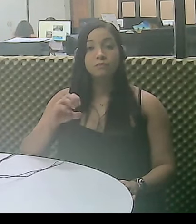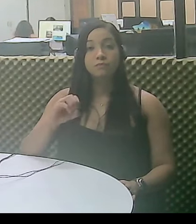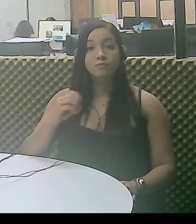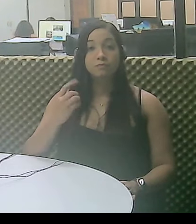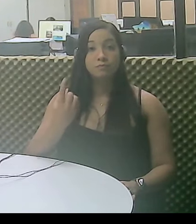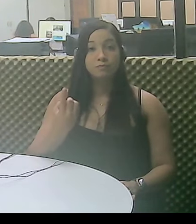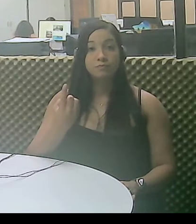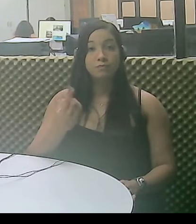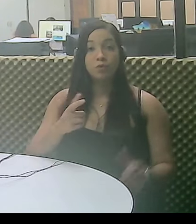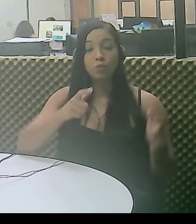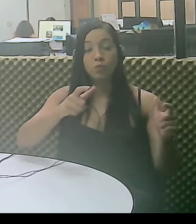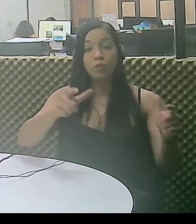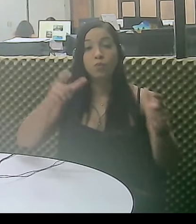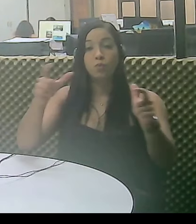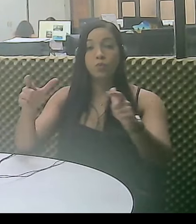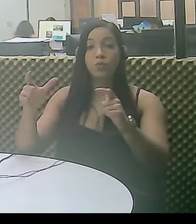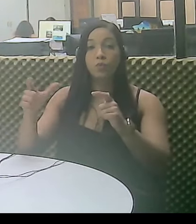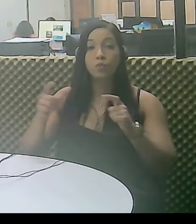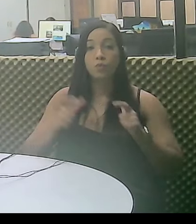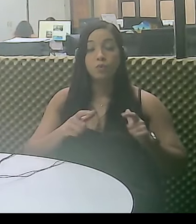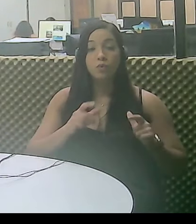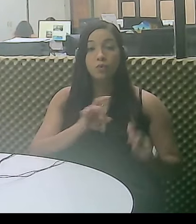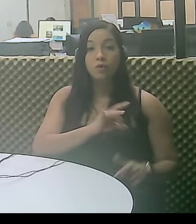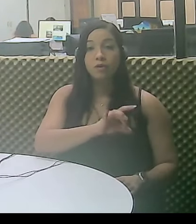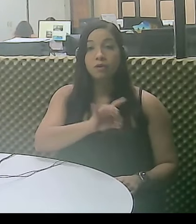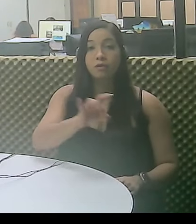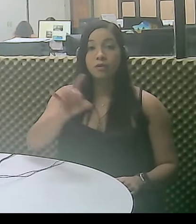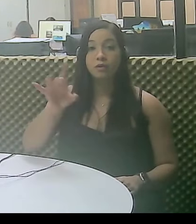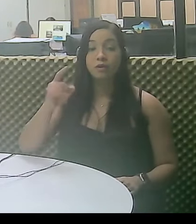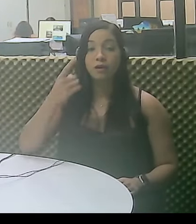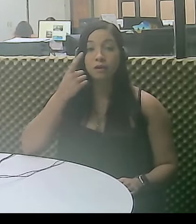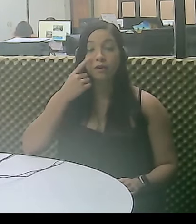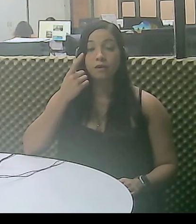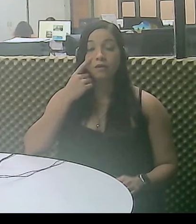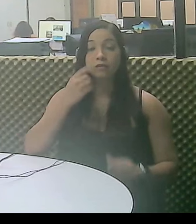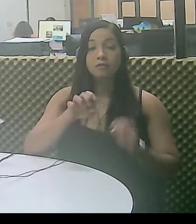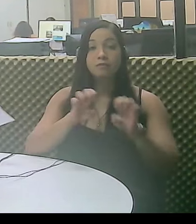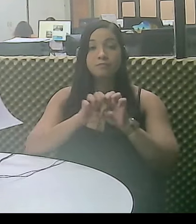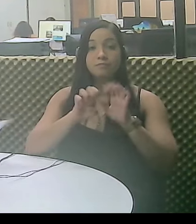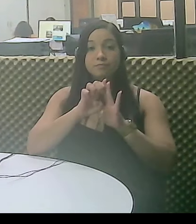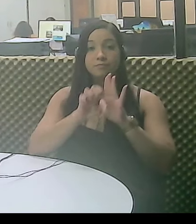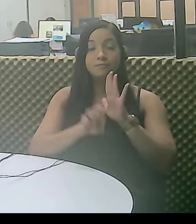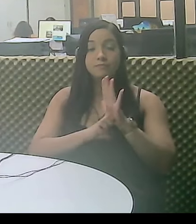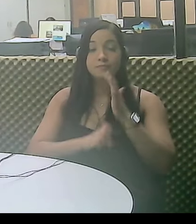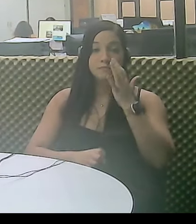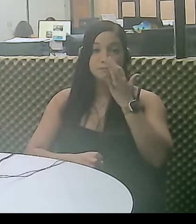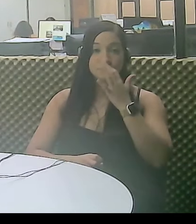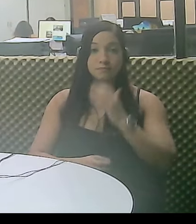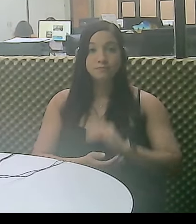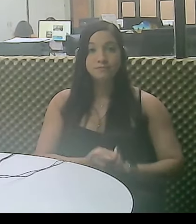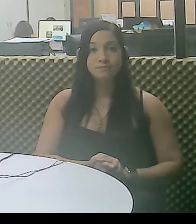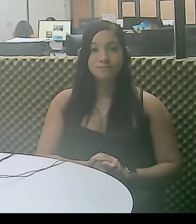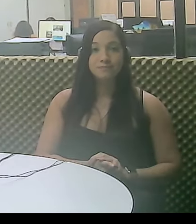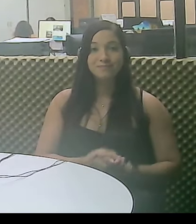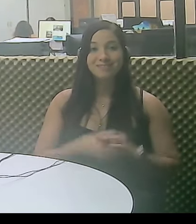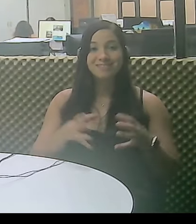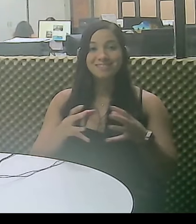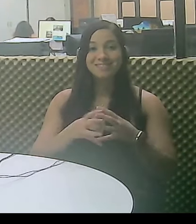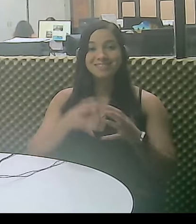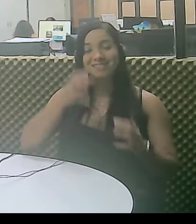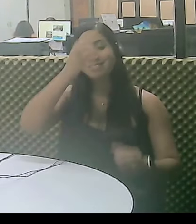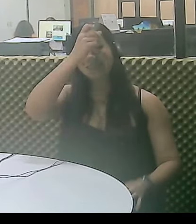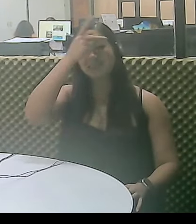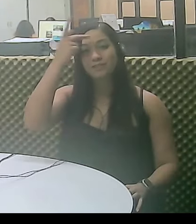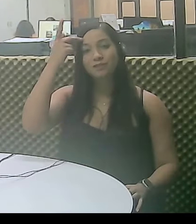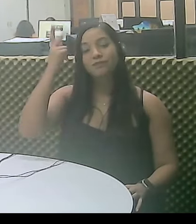3228-7701. Os locais de apresentação de cada lote podem ser conferidos no edital. A equipe da